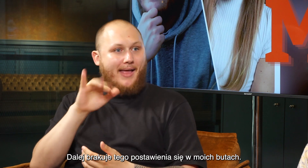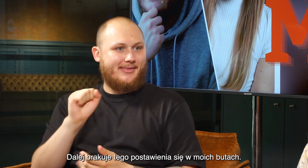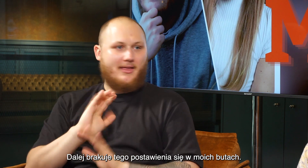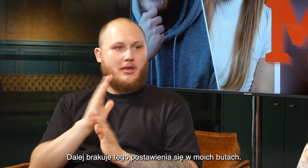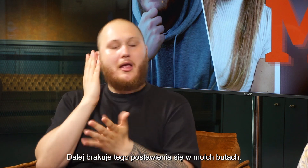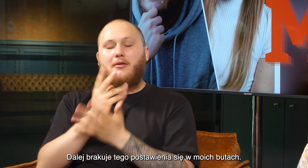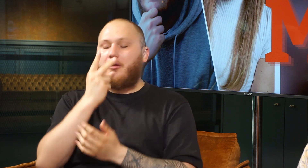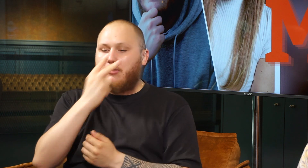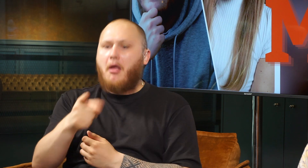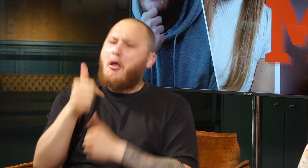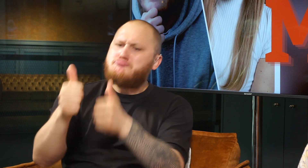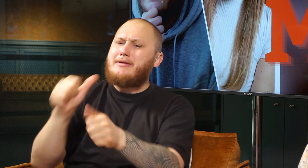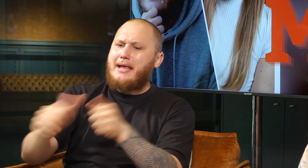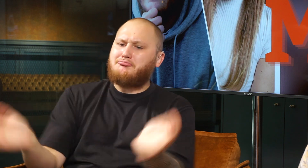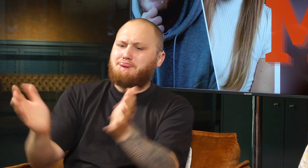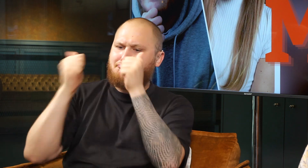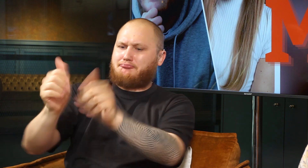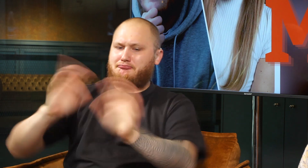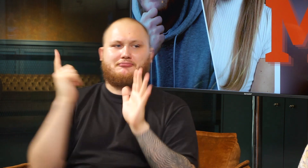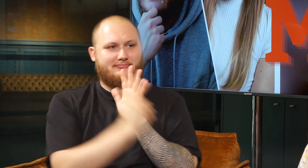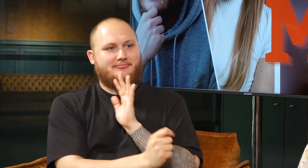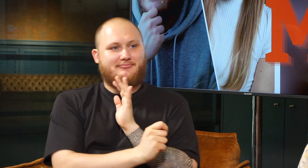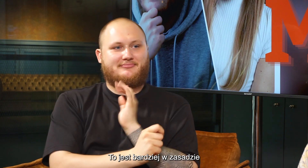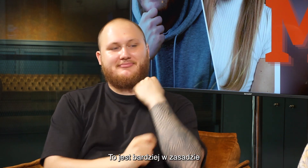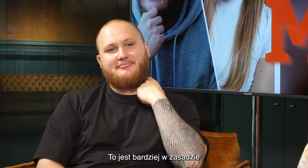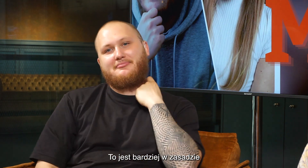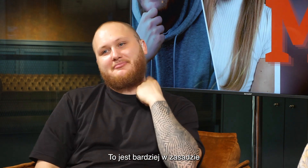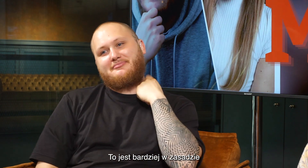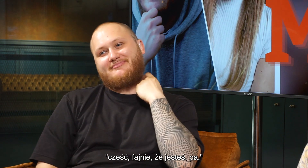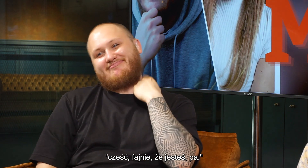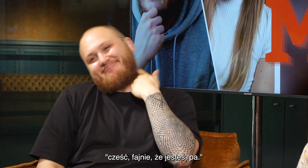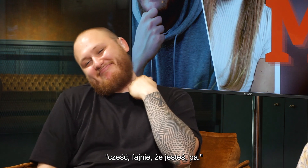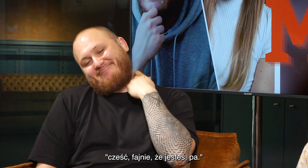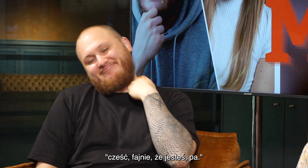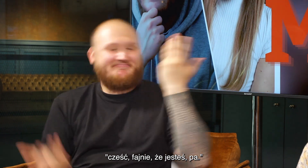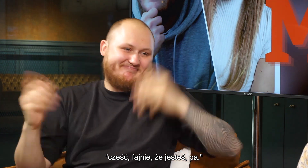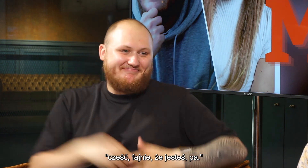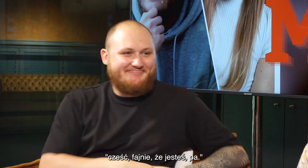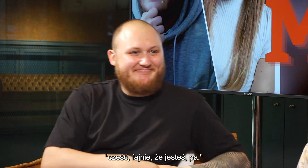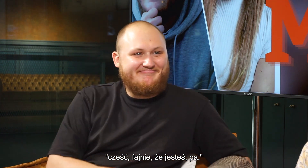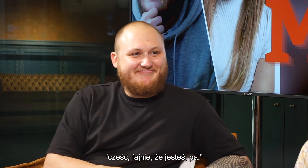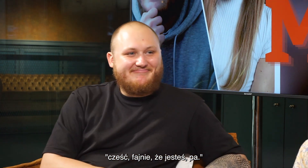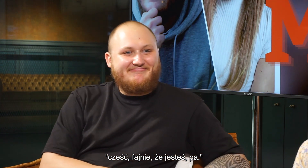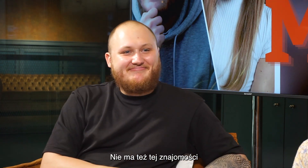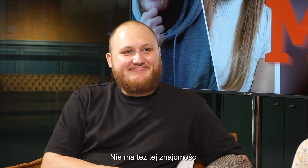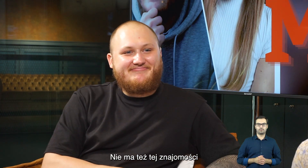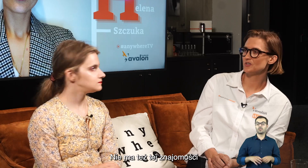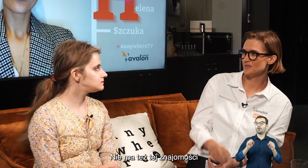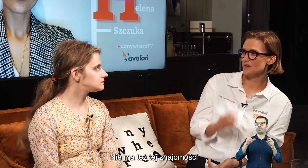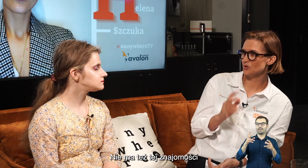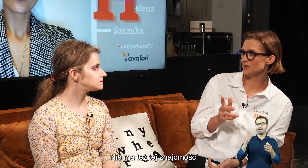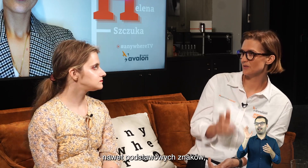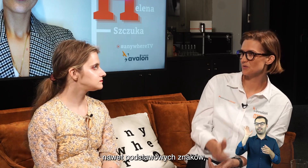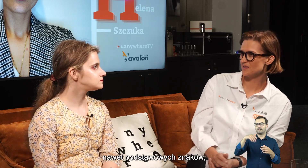dalej brakuje tego postawienia się w moich butach. Mhm. To jest bardziej na zasadzie, o cześć, fajnie, że jesteś, pa. Okej. Nie ma